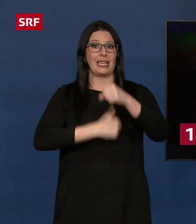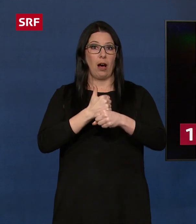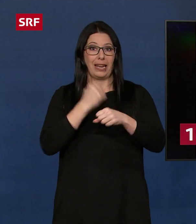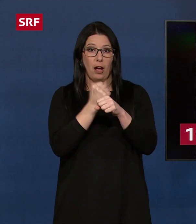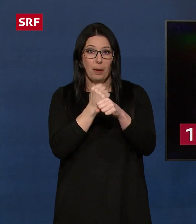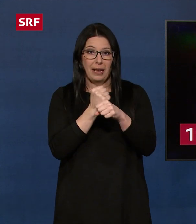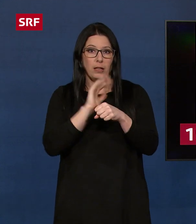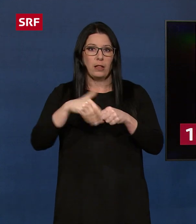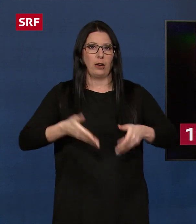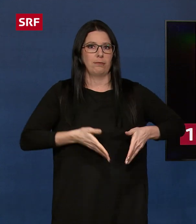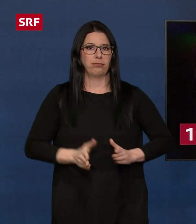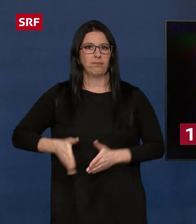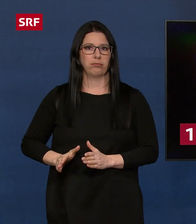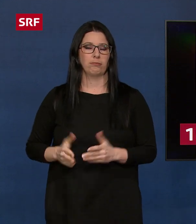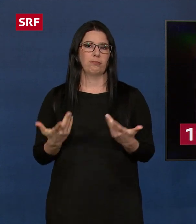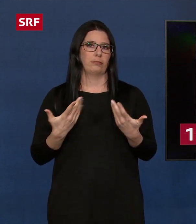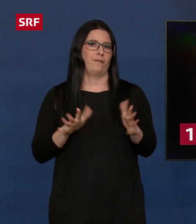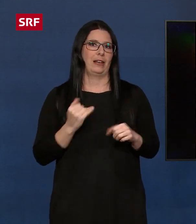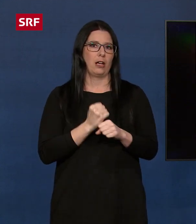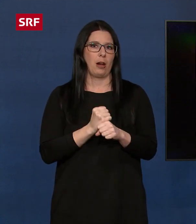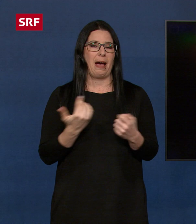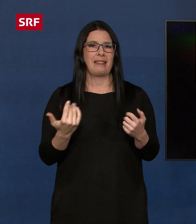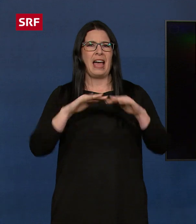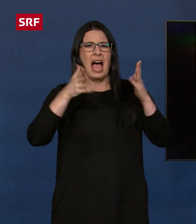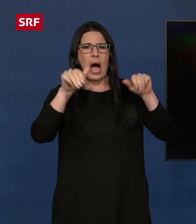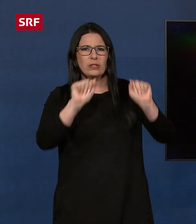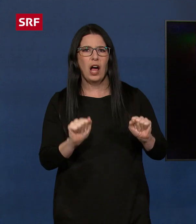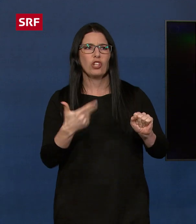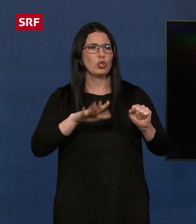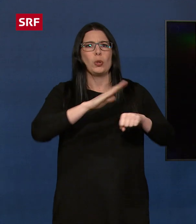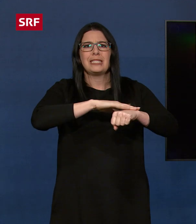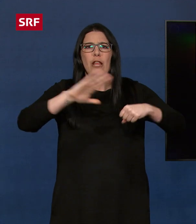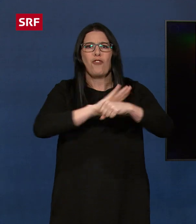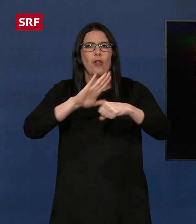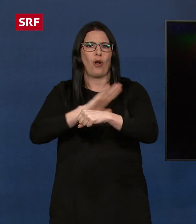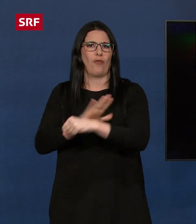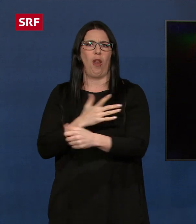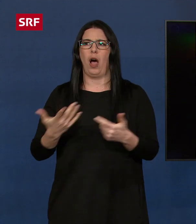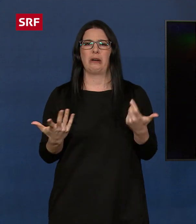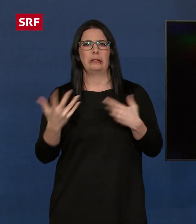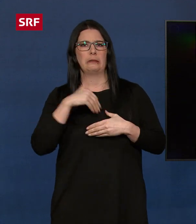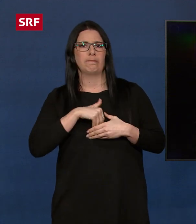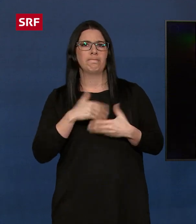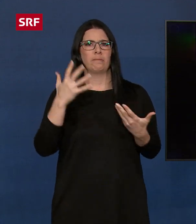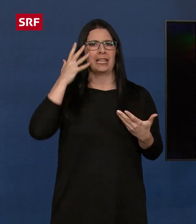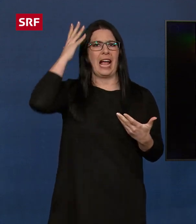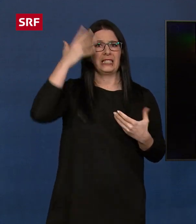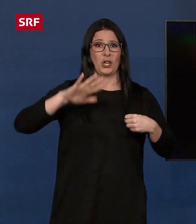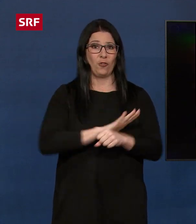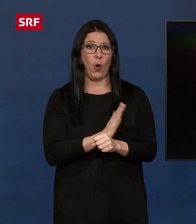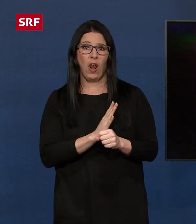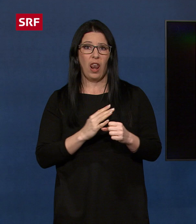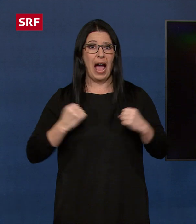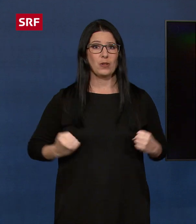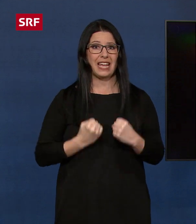Kinder hatten. Der Haushalt erfüllt einen ja wirklich nicht. Er füllt einen schon aus zeitlich, oder? Aber gerade etwas geisterreiches ist